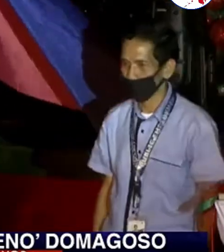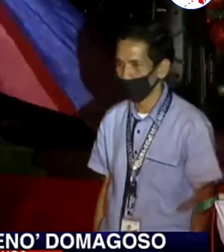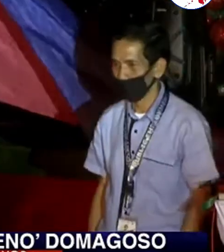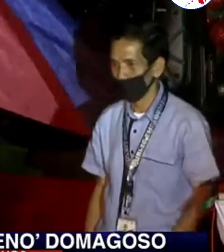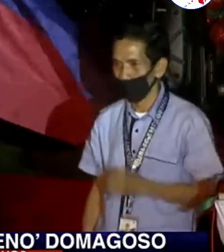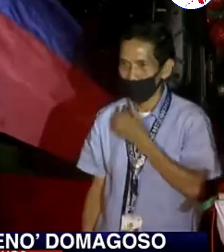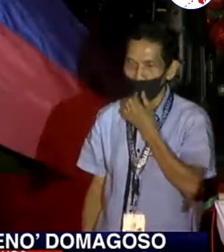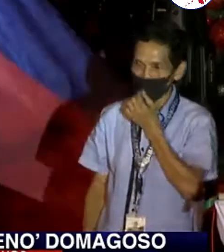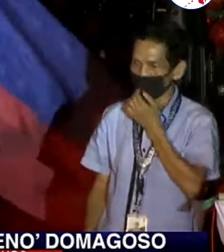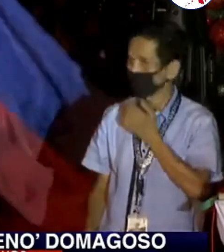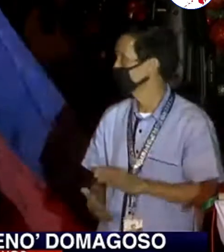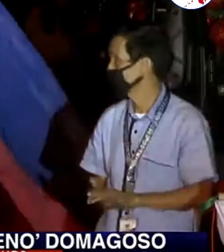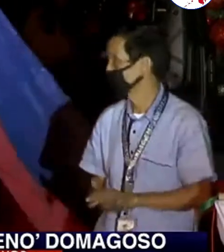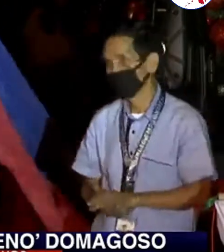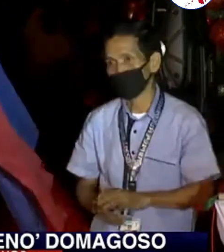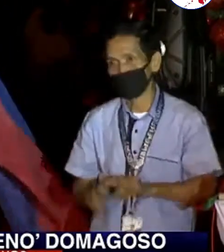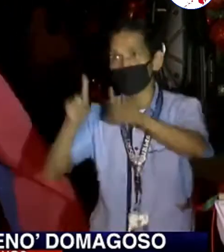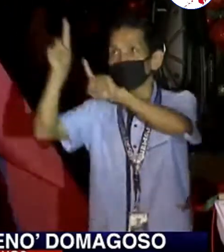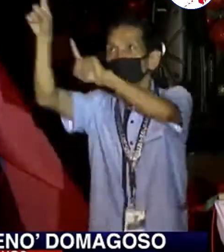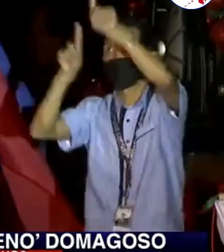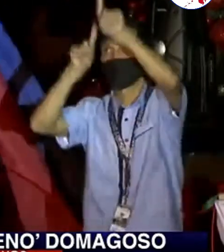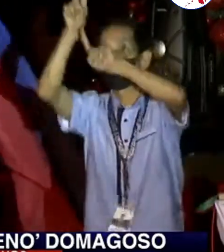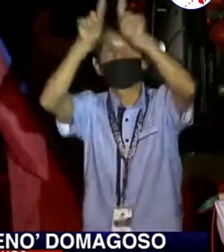O sa madalit salita, star.